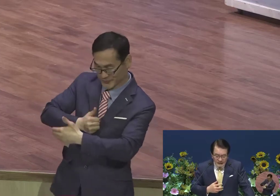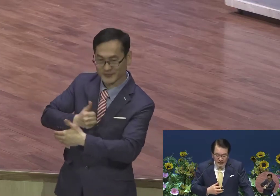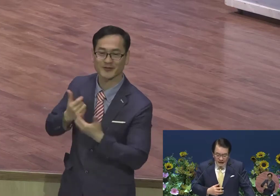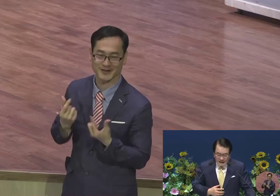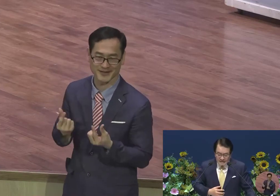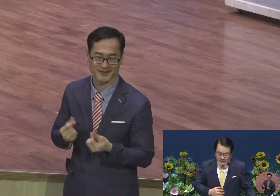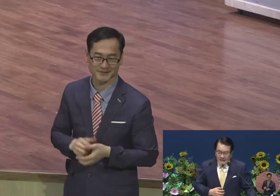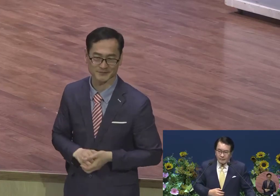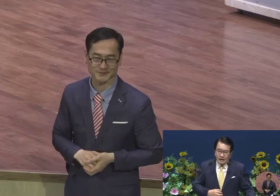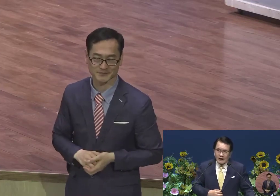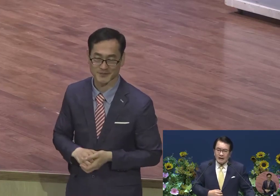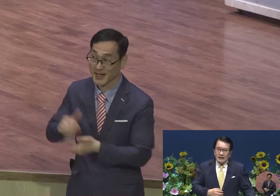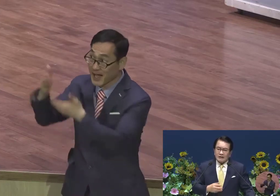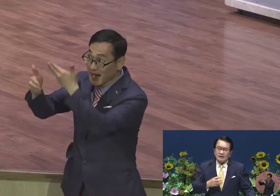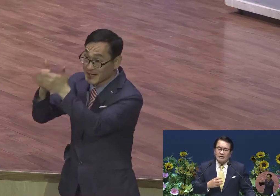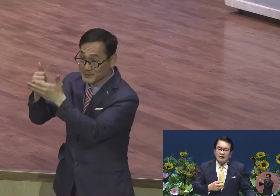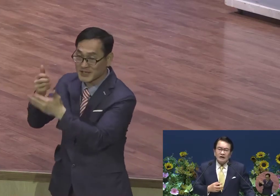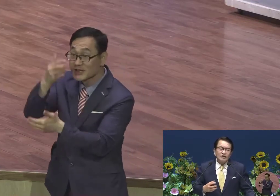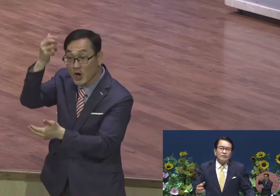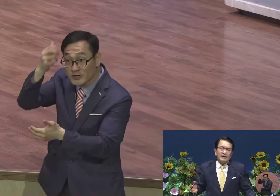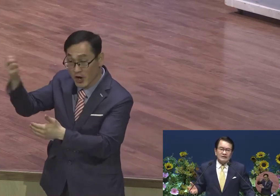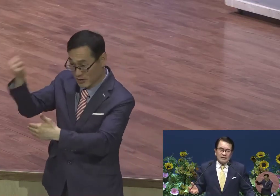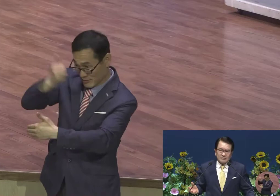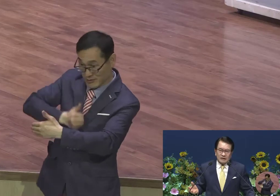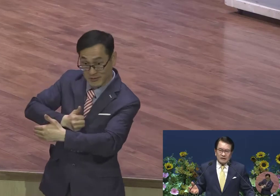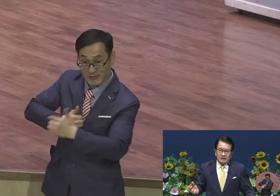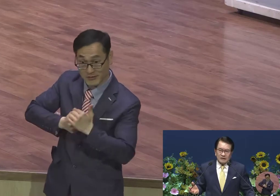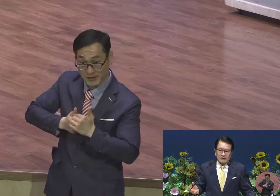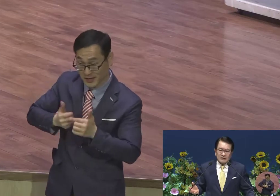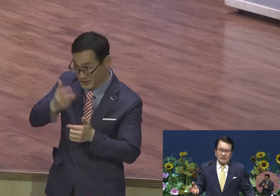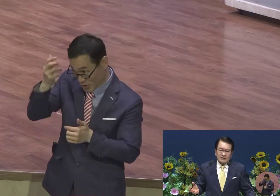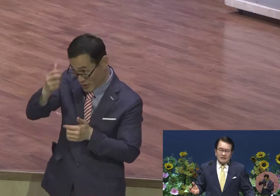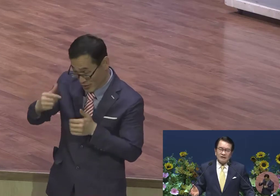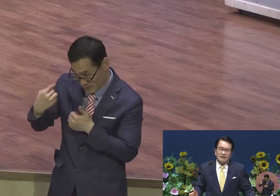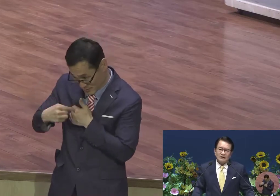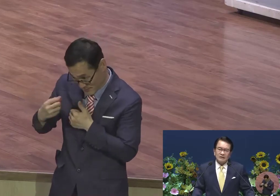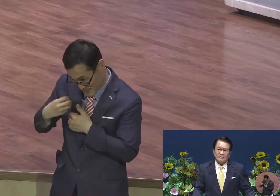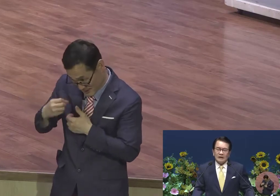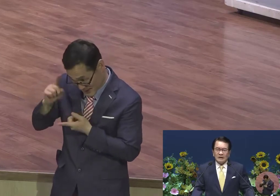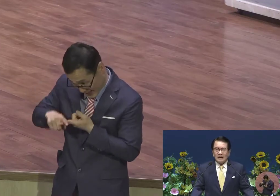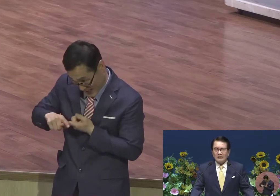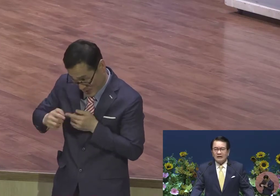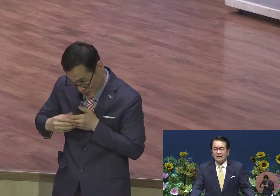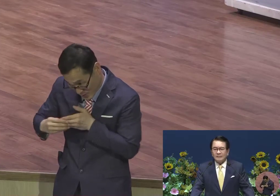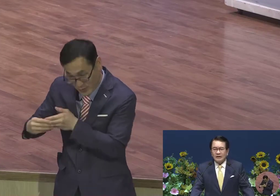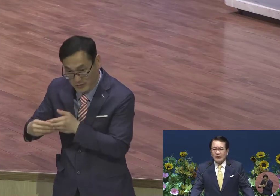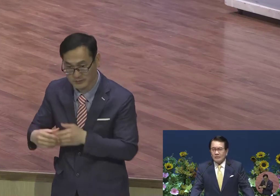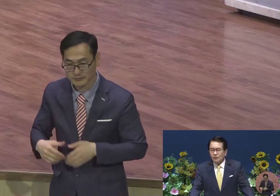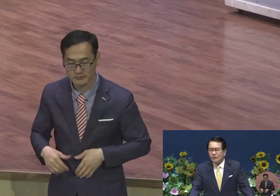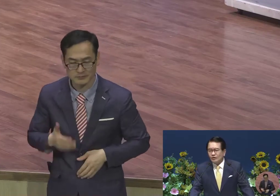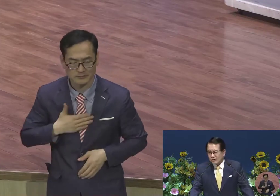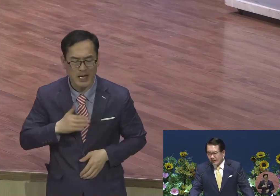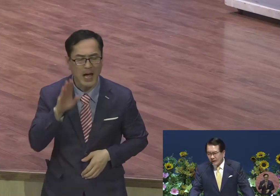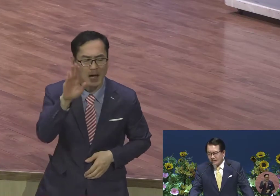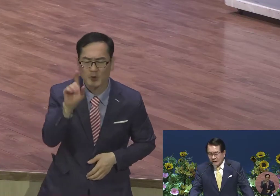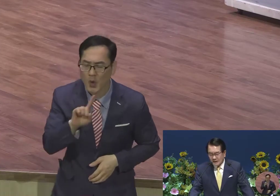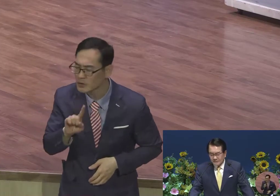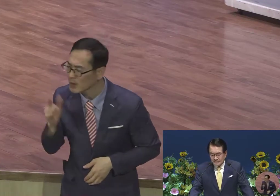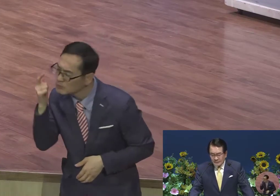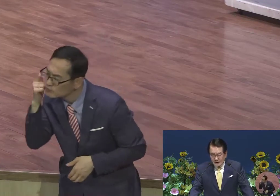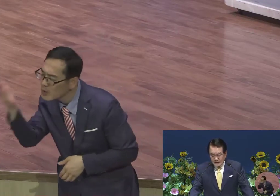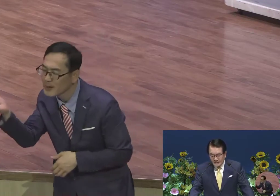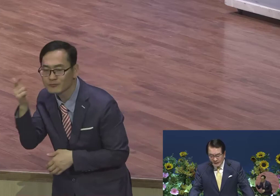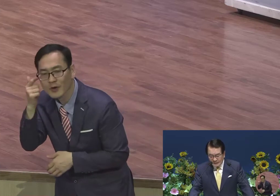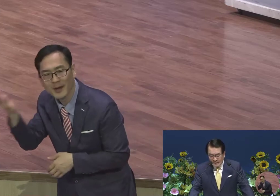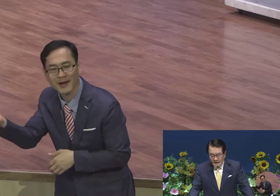하나님이 내 안에 계시기 때문에 성령 인도 받는 삶을 살아야 돼요 성령님 내가 어떻게 하면 될까요 물어보시기 바랍니다